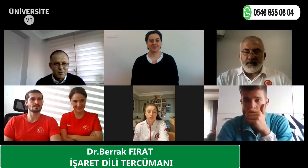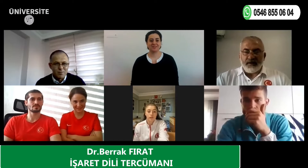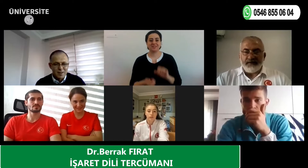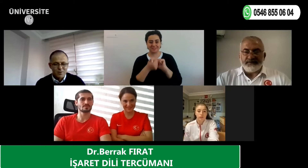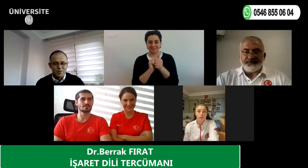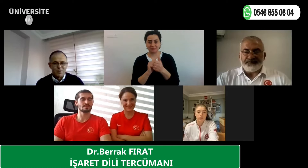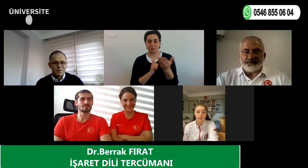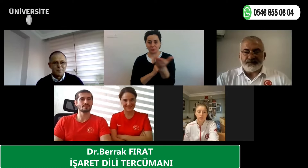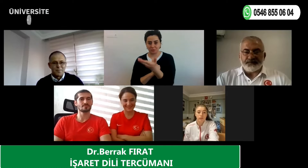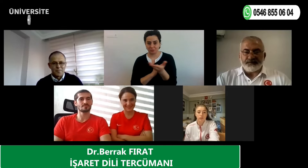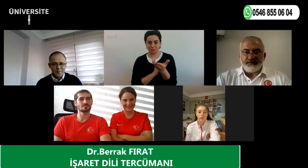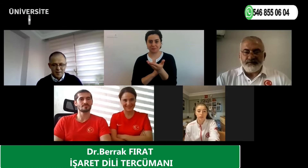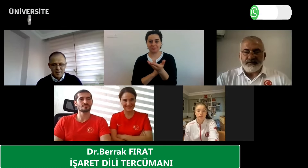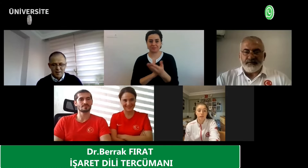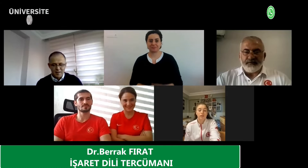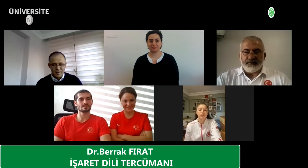Sporcularımıza dönmek istiyoruz.